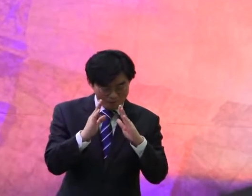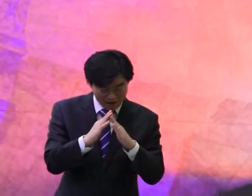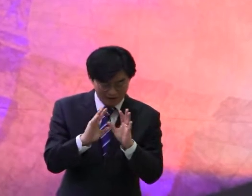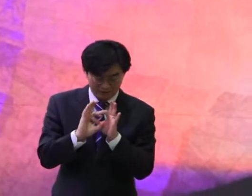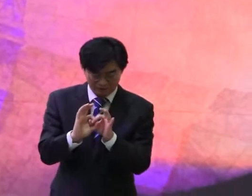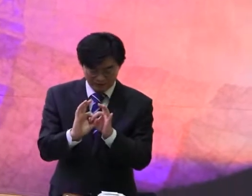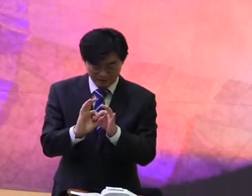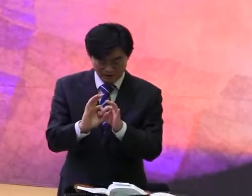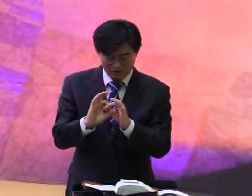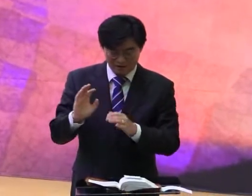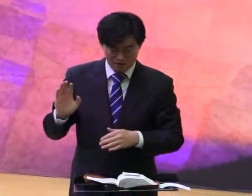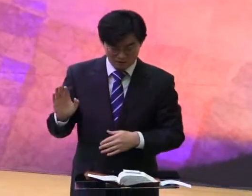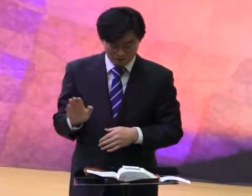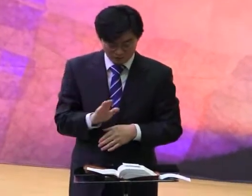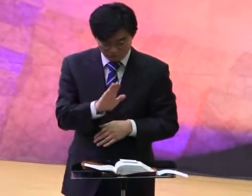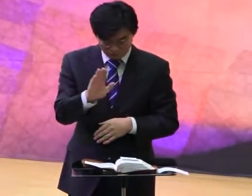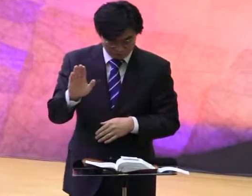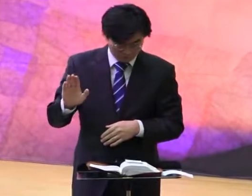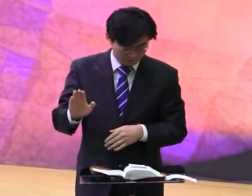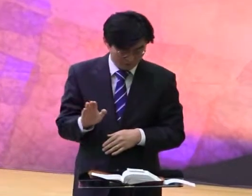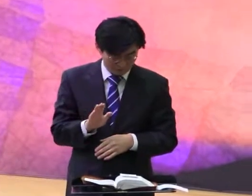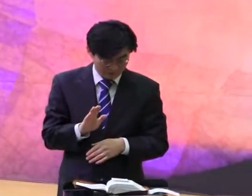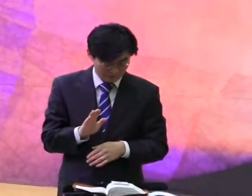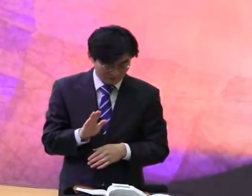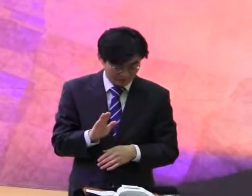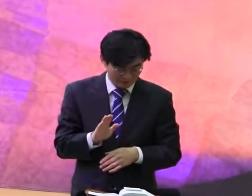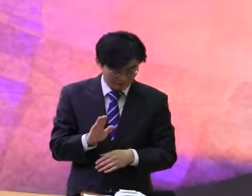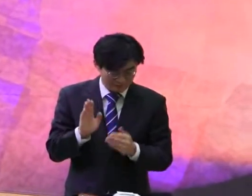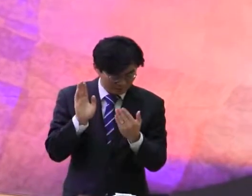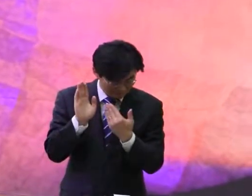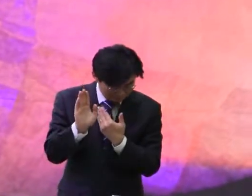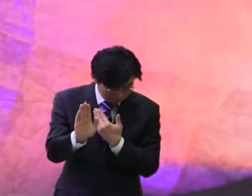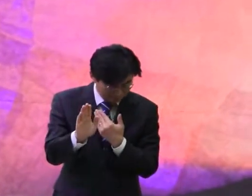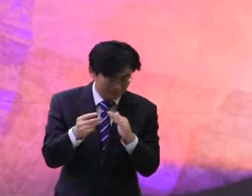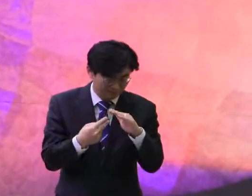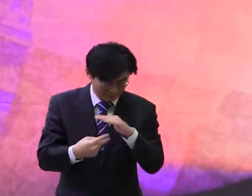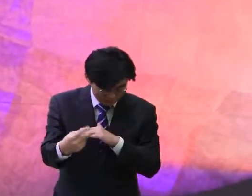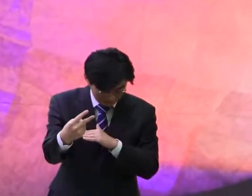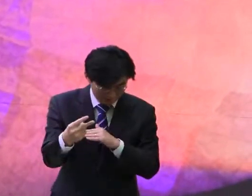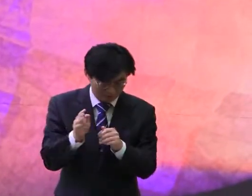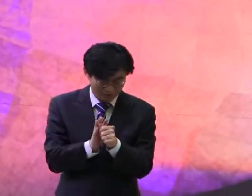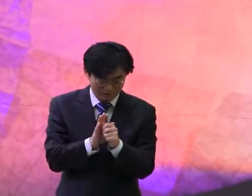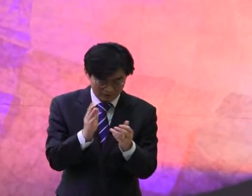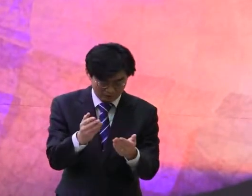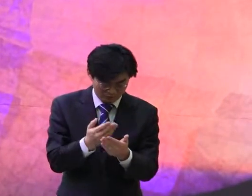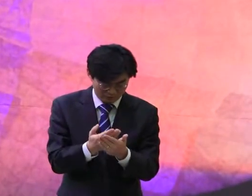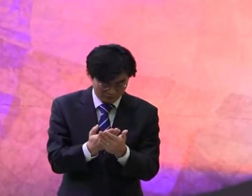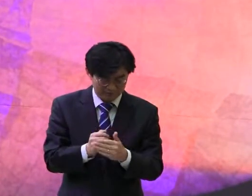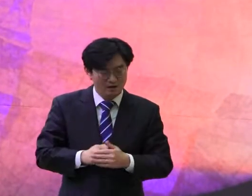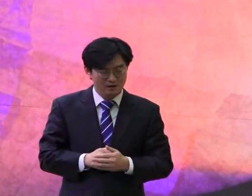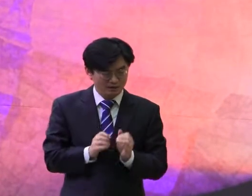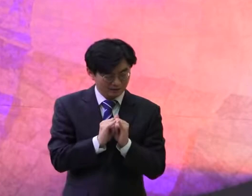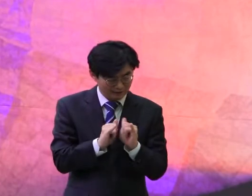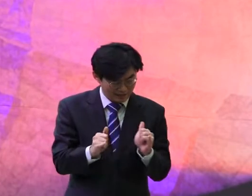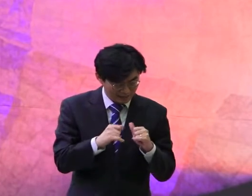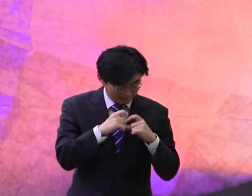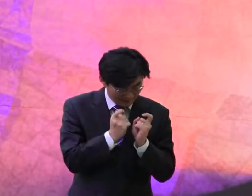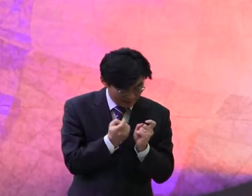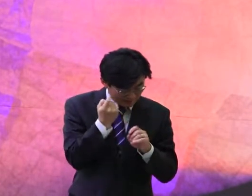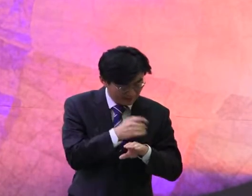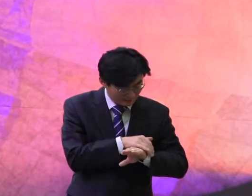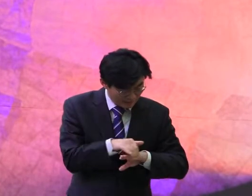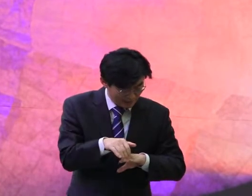하시는 사역의 새손들이 돕게 하여 주시옵소서. 우리의 계획과 열정에 따라가는 것이 아니라